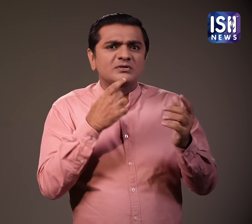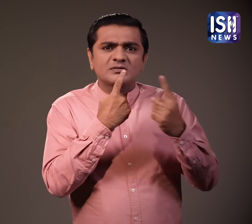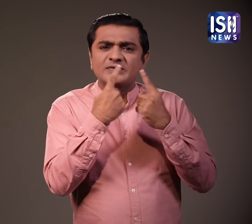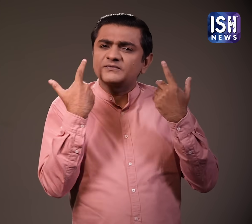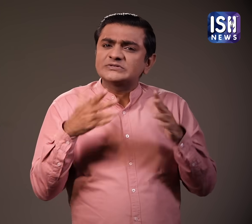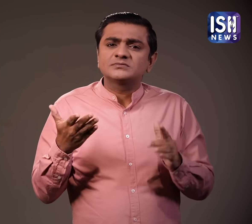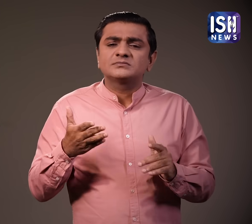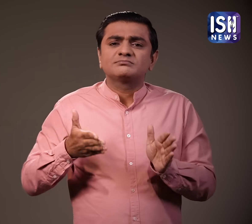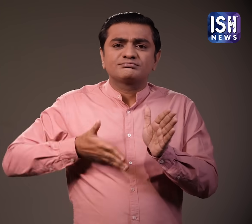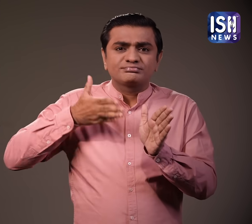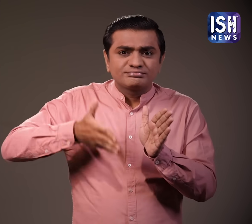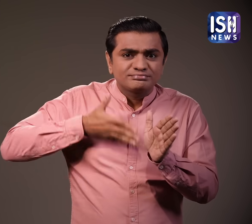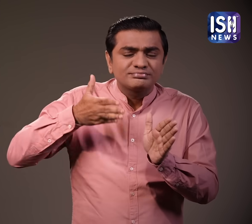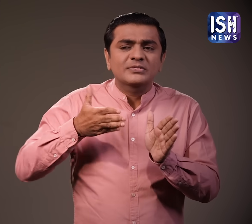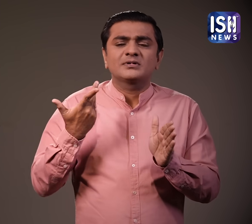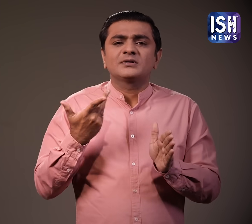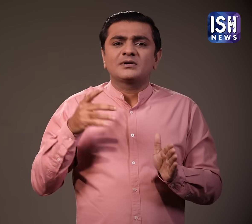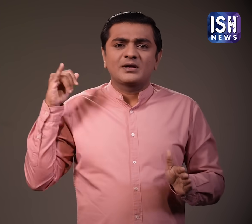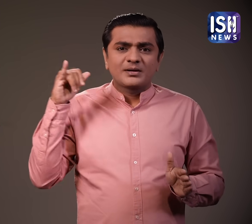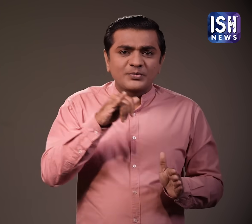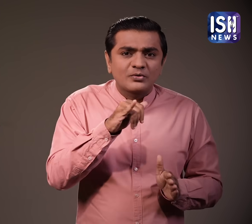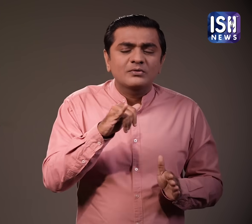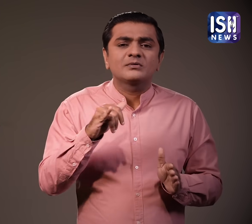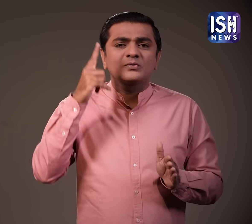उत्तरपूर्व में हवायटे और व्यापक सडके बनाई गई है